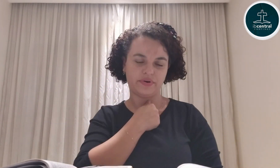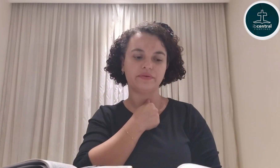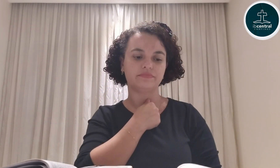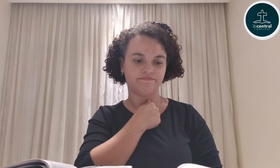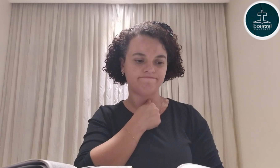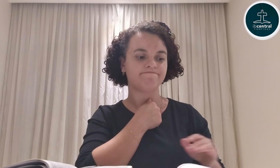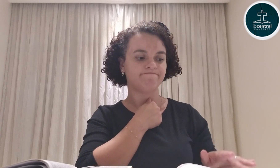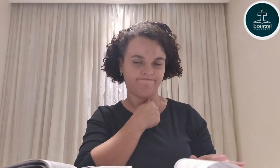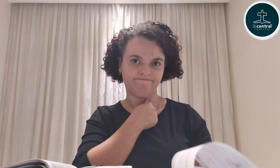matou